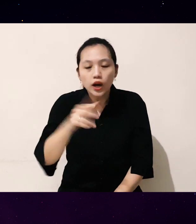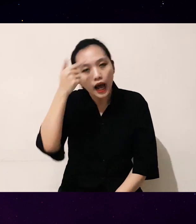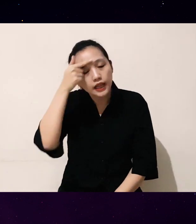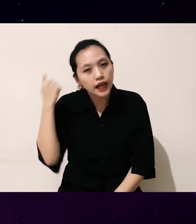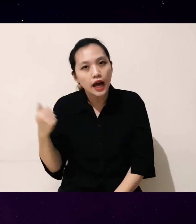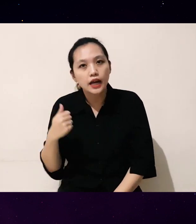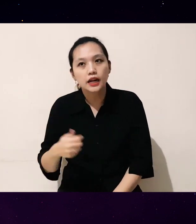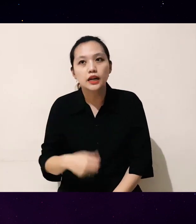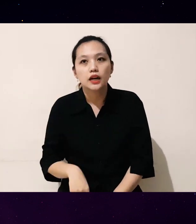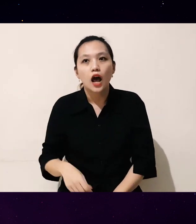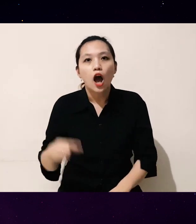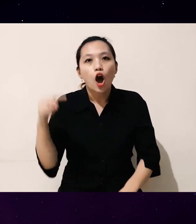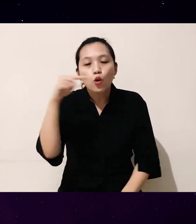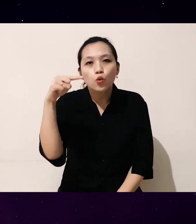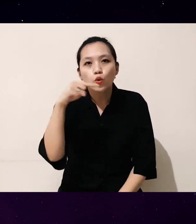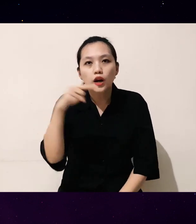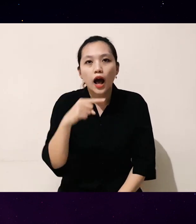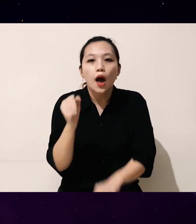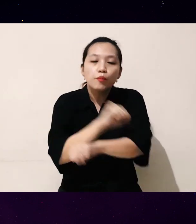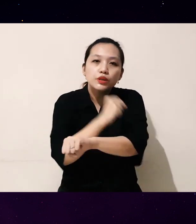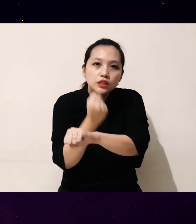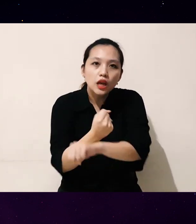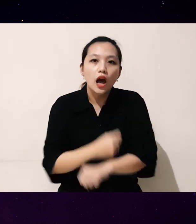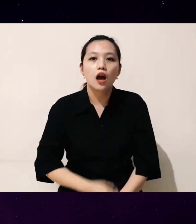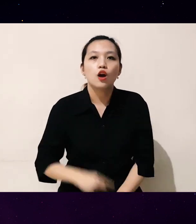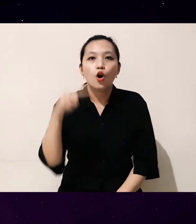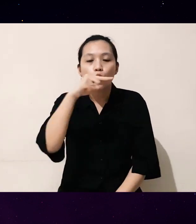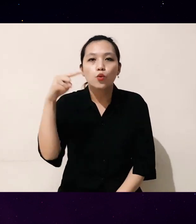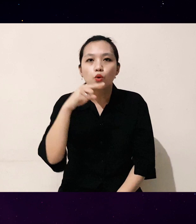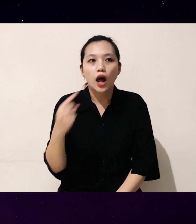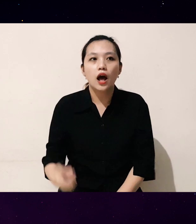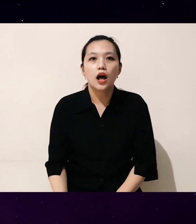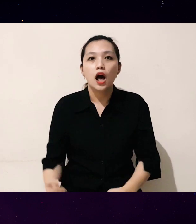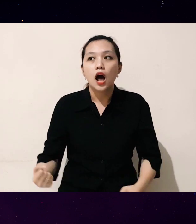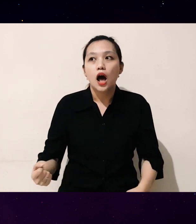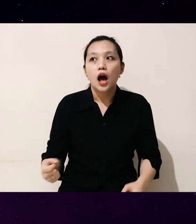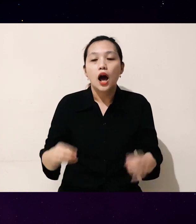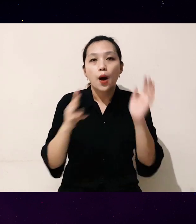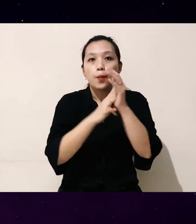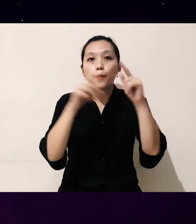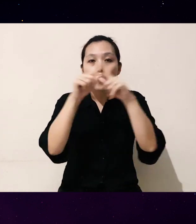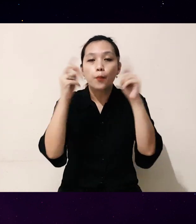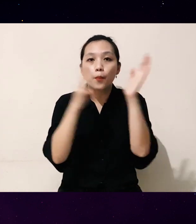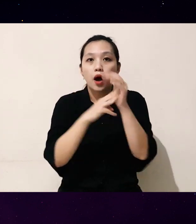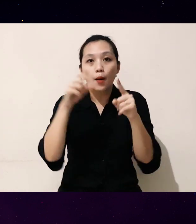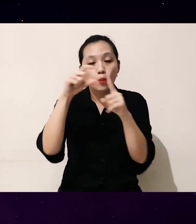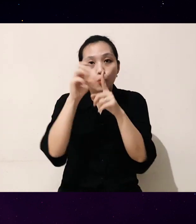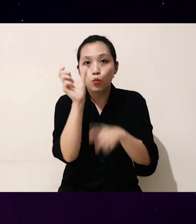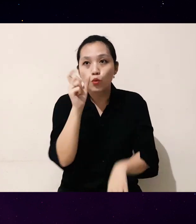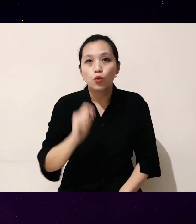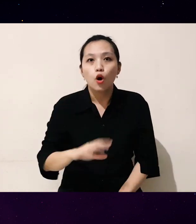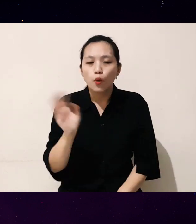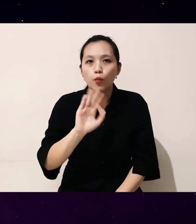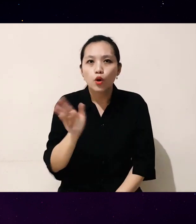disebabkan oleh karena kita kekurangan kemampuan atau kekurangan sumber daya. dan juga tidak disebabkan oleh karena Tuhan